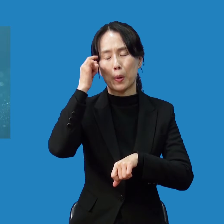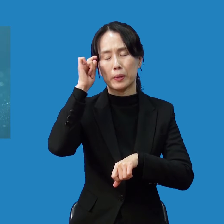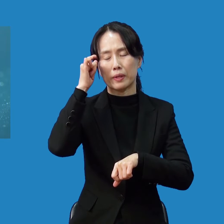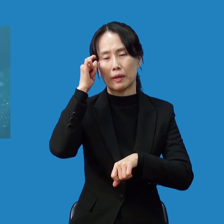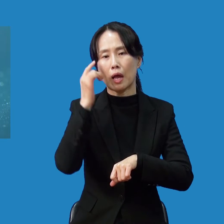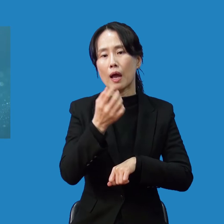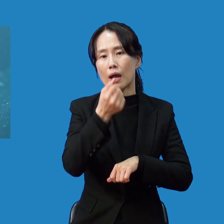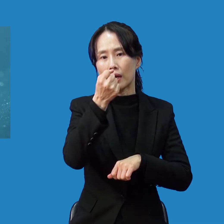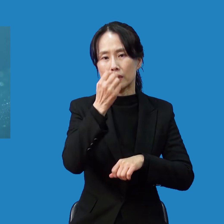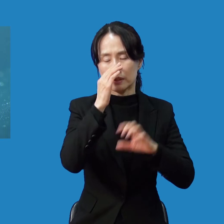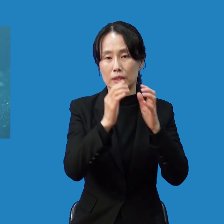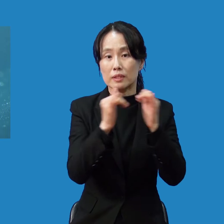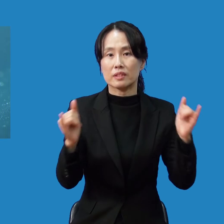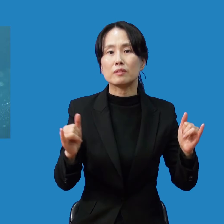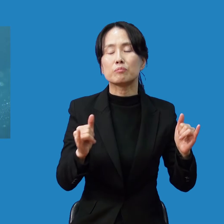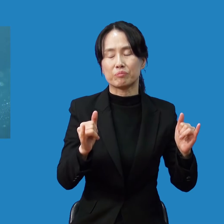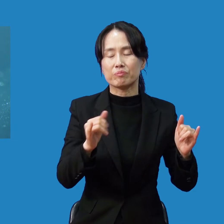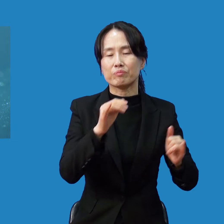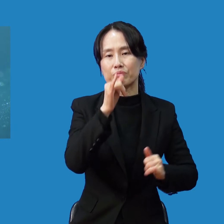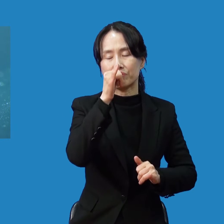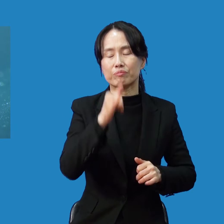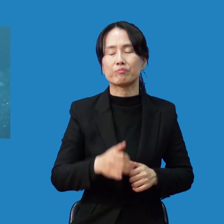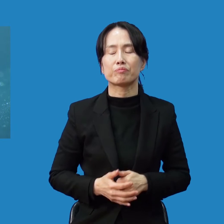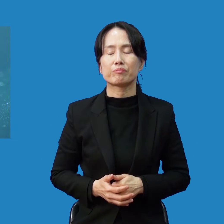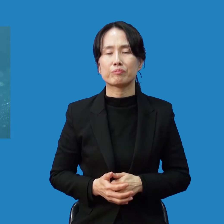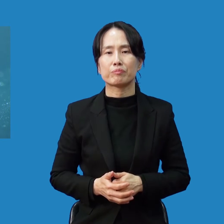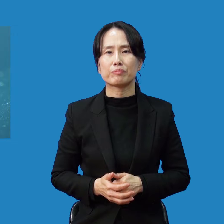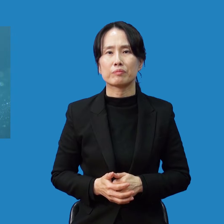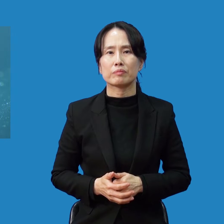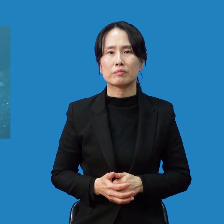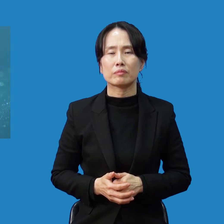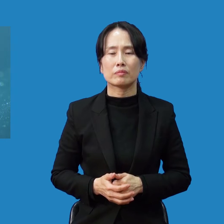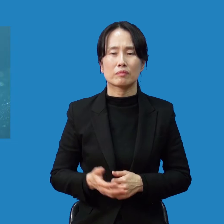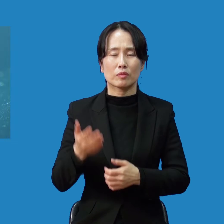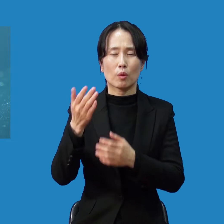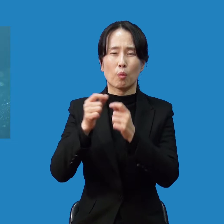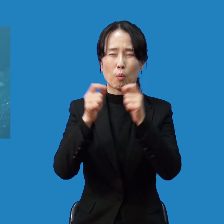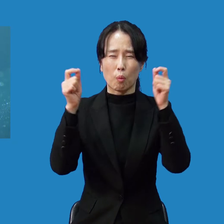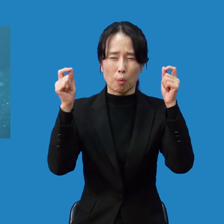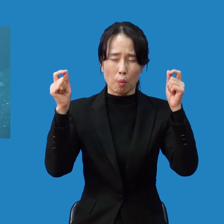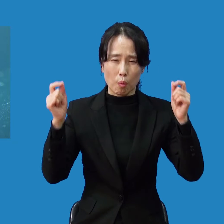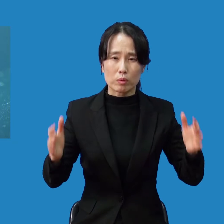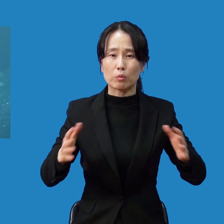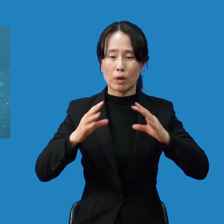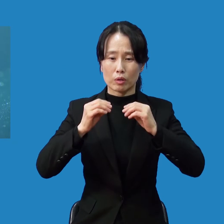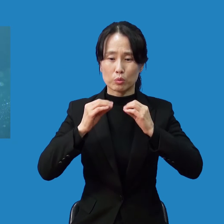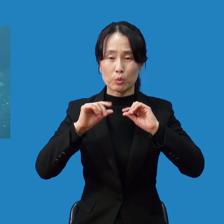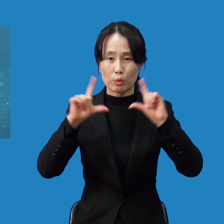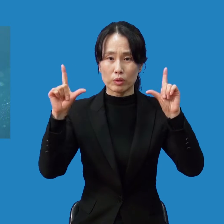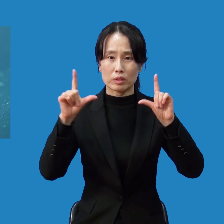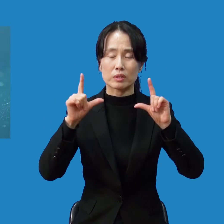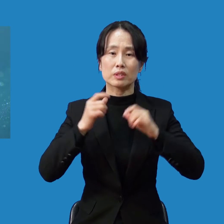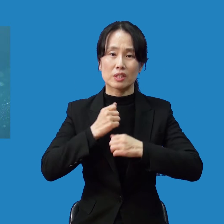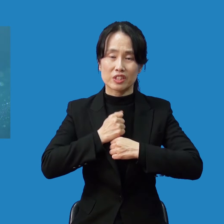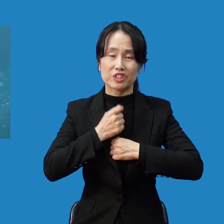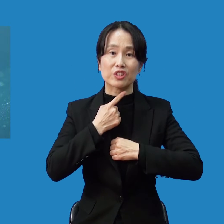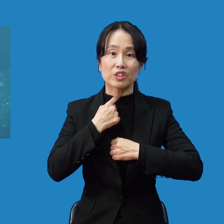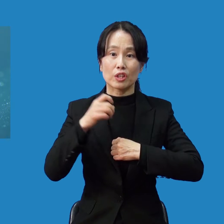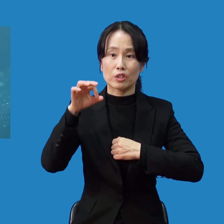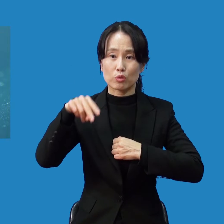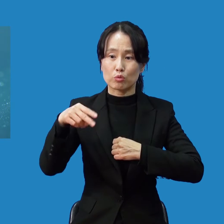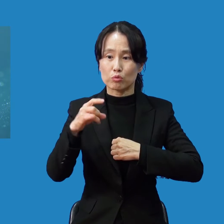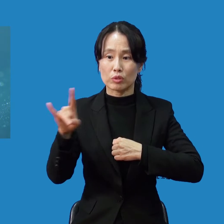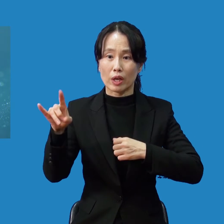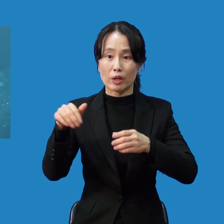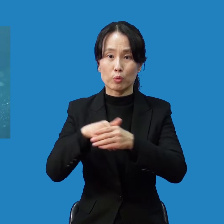하는, 지키려고 하는 사람들이 있었습니다. 수천 년 동안 토요일을 안식일로 지켜온 그 유대교의